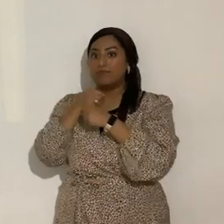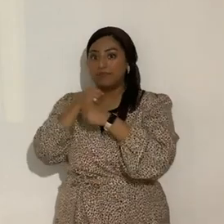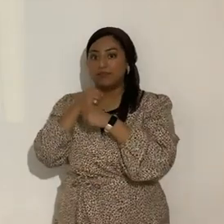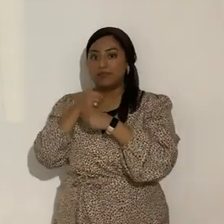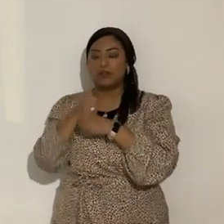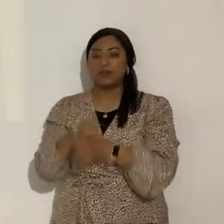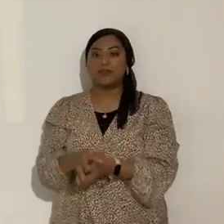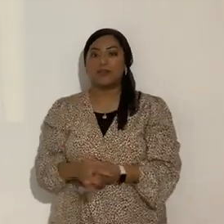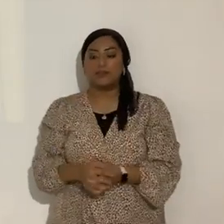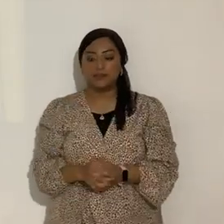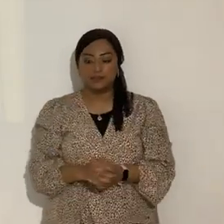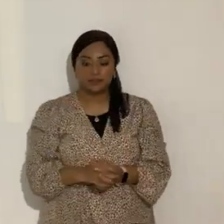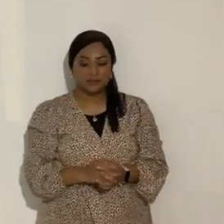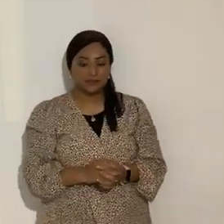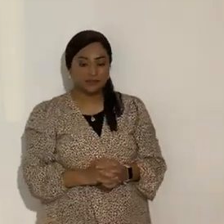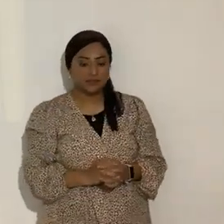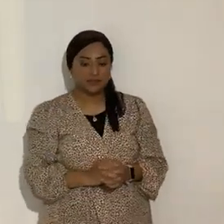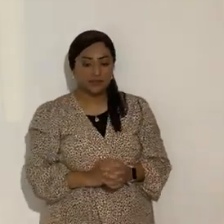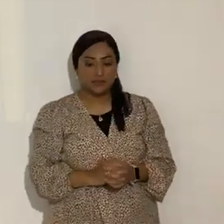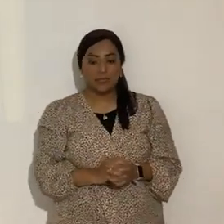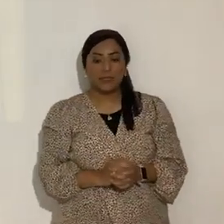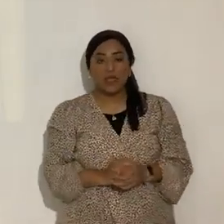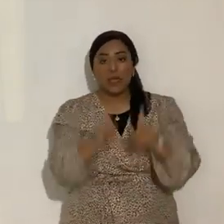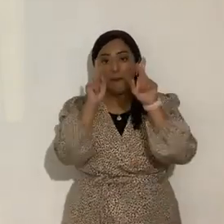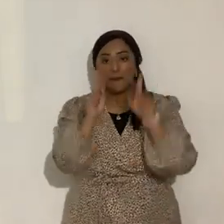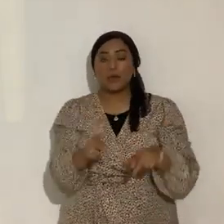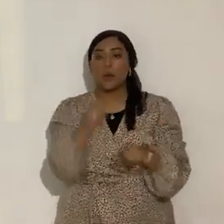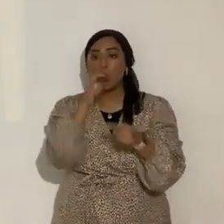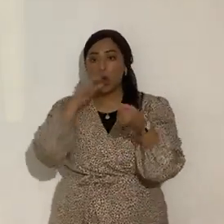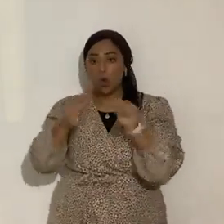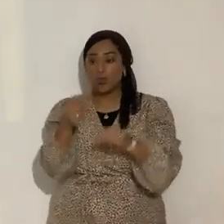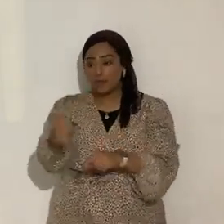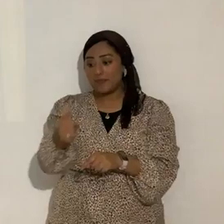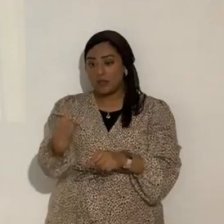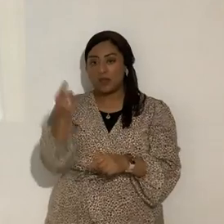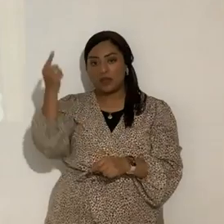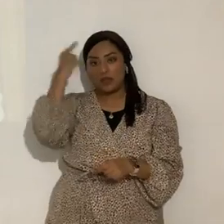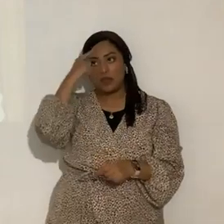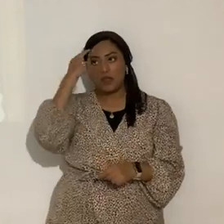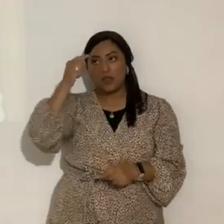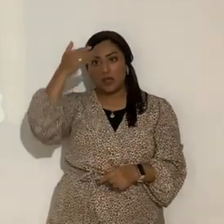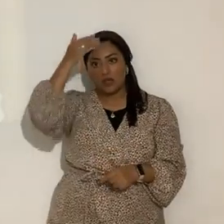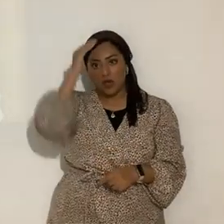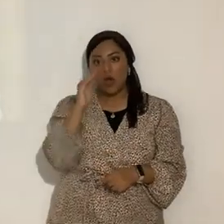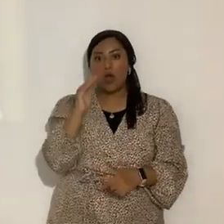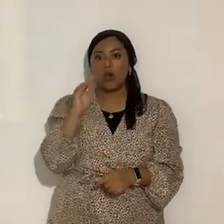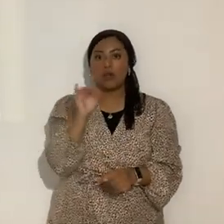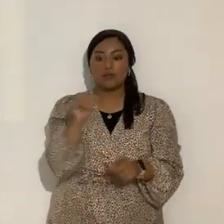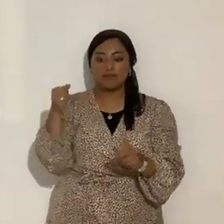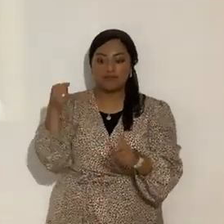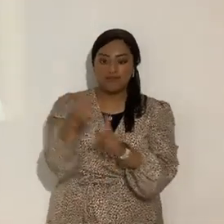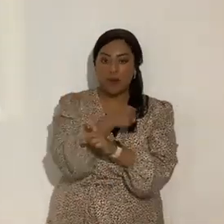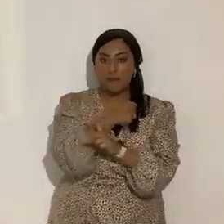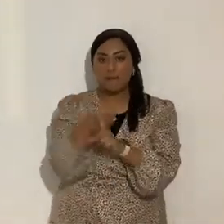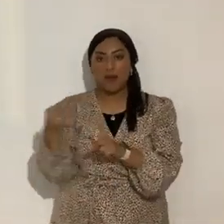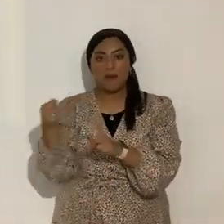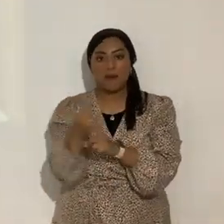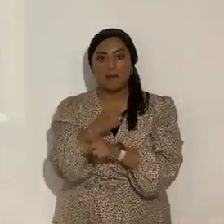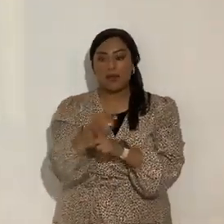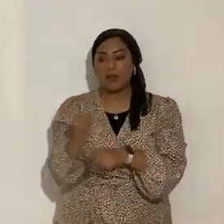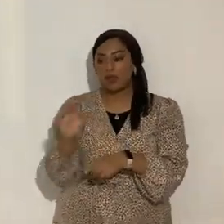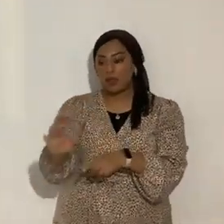Bueno, entonces el mártir cree que Dios lo está golpeando en